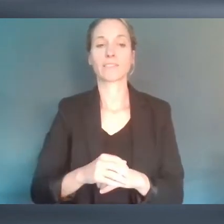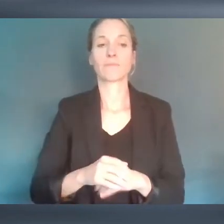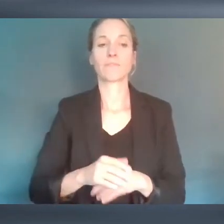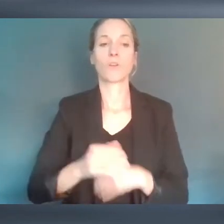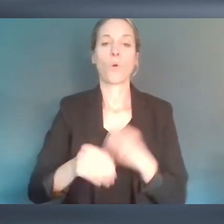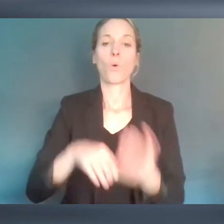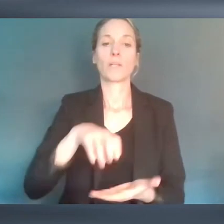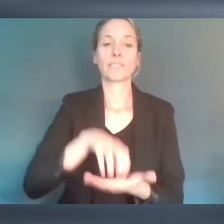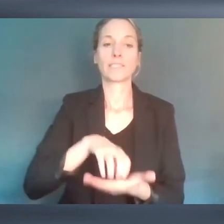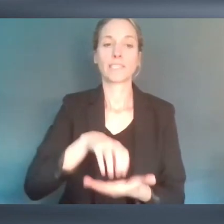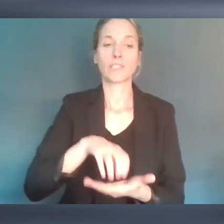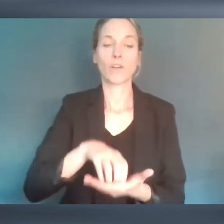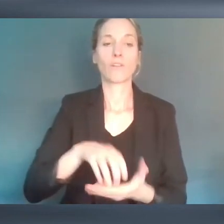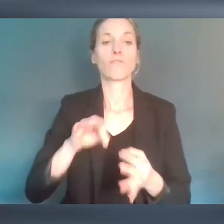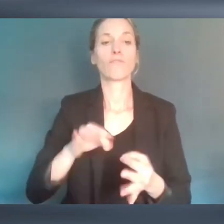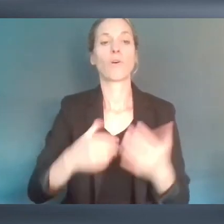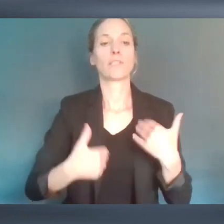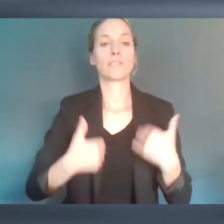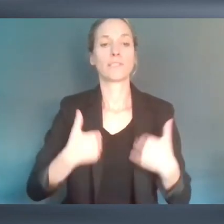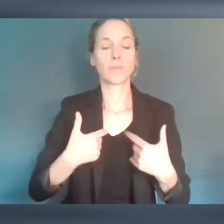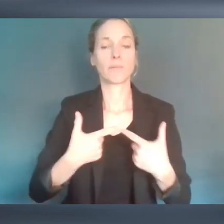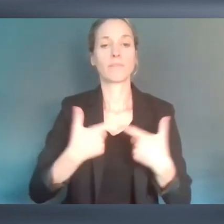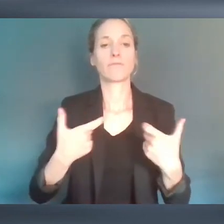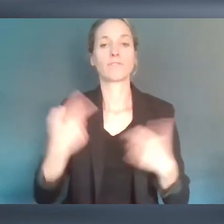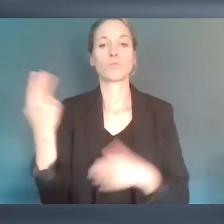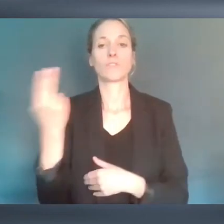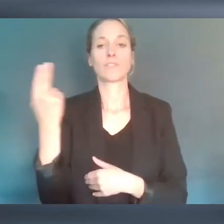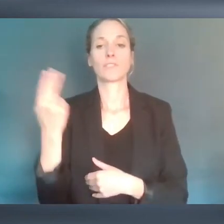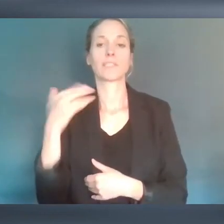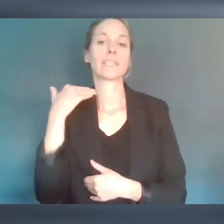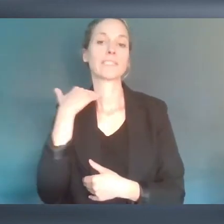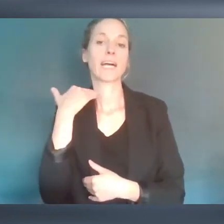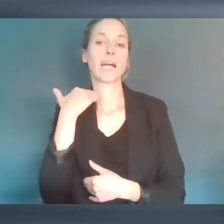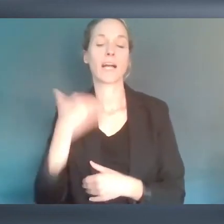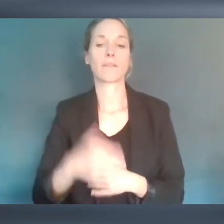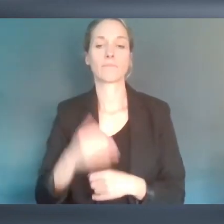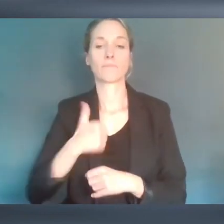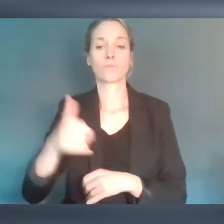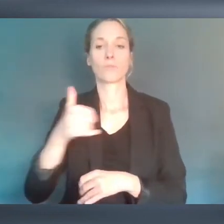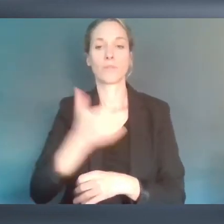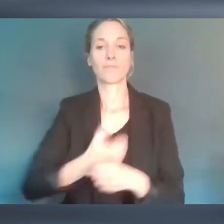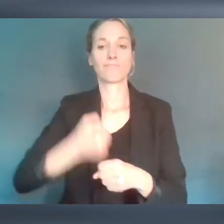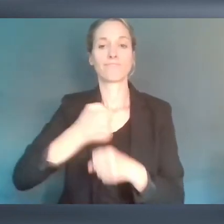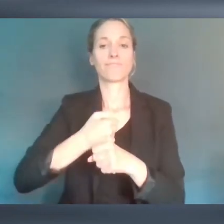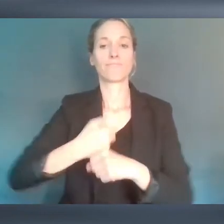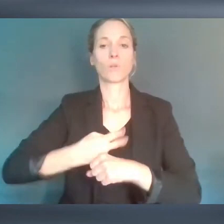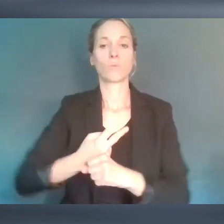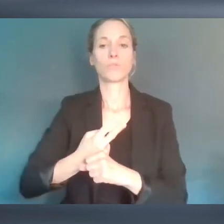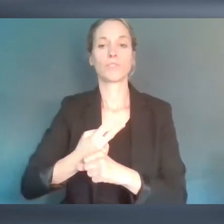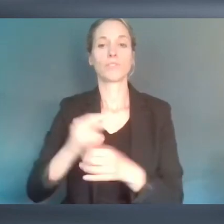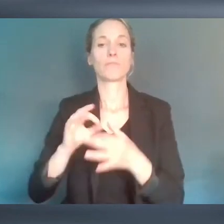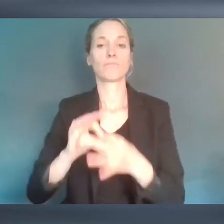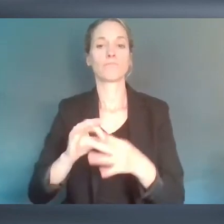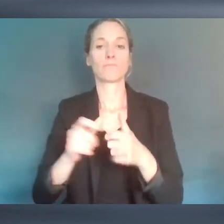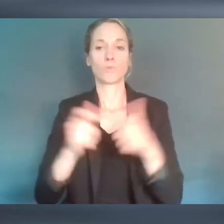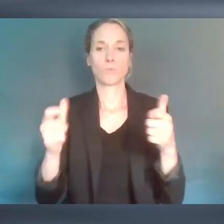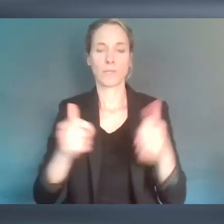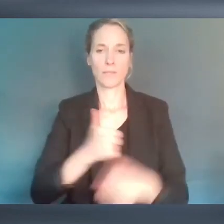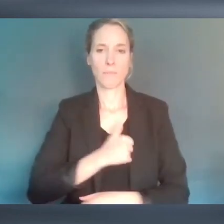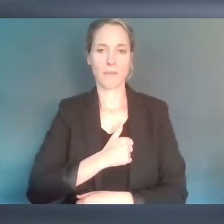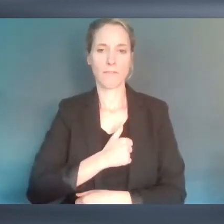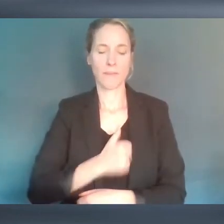and Integration de l'Université de Saint-Gall, qui développe des outils avec notamment une société privée. Et là, on a des